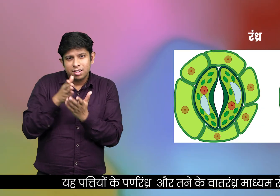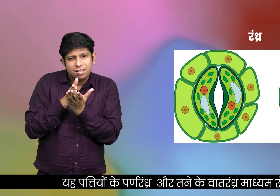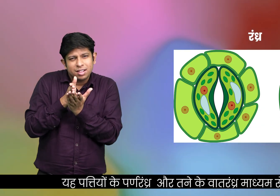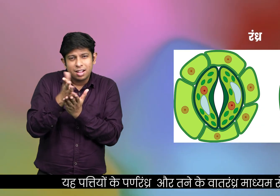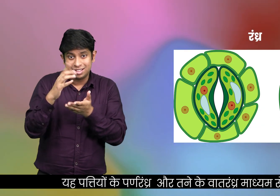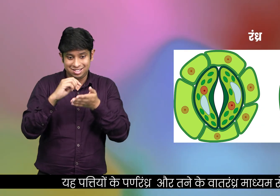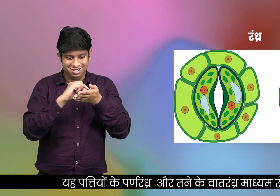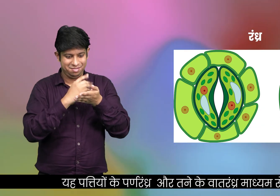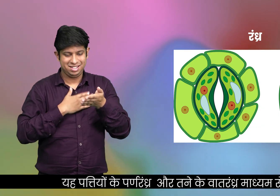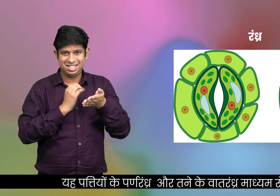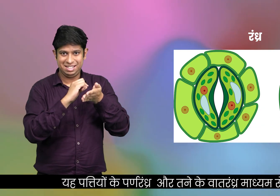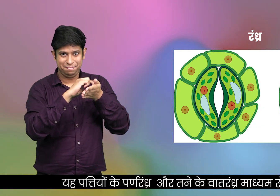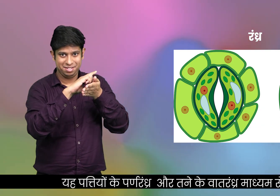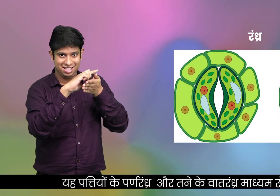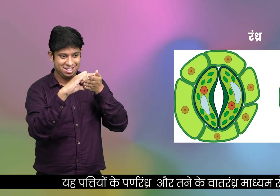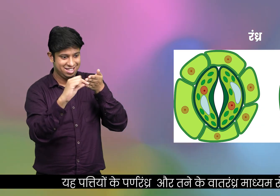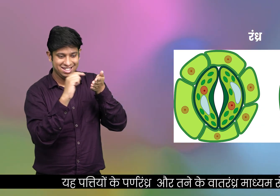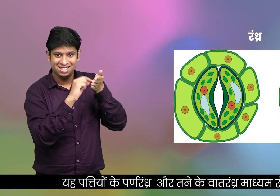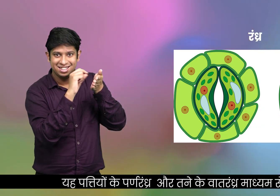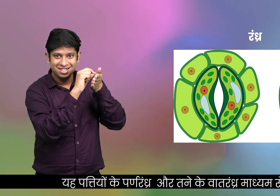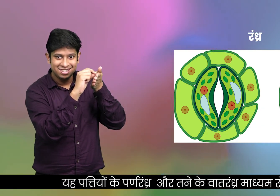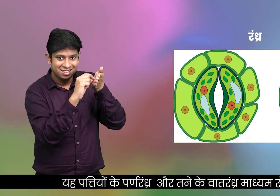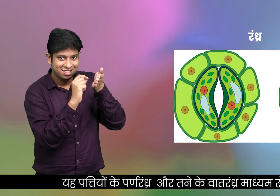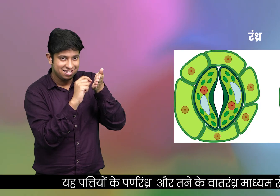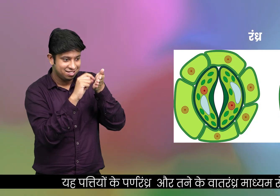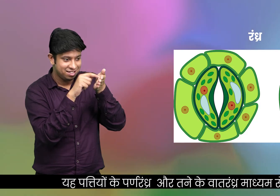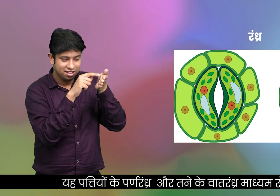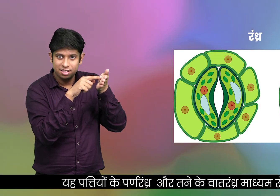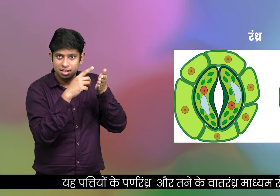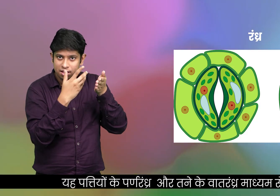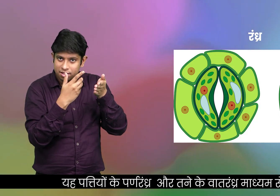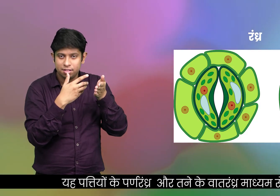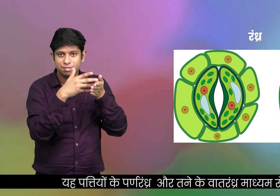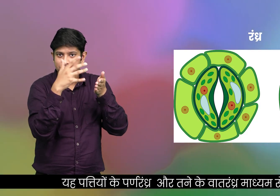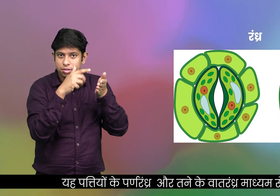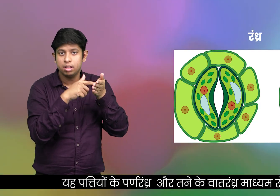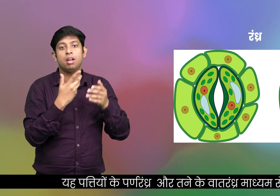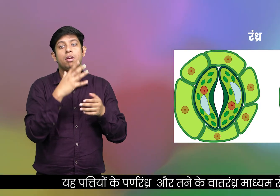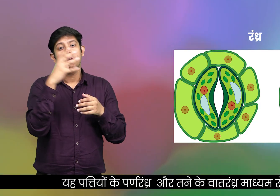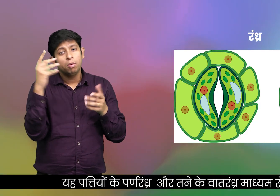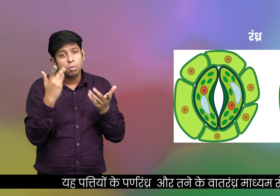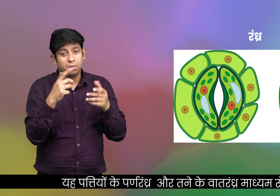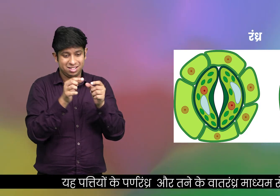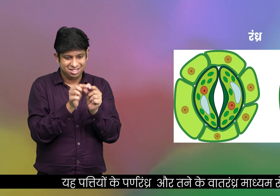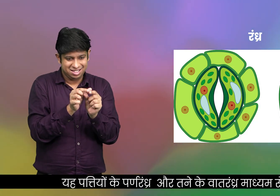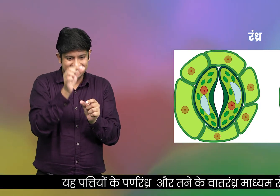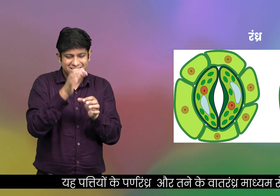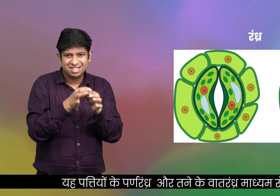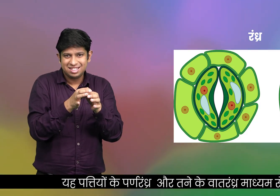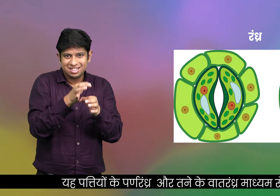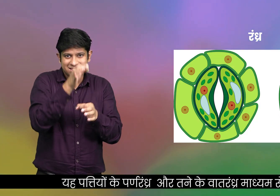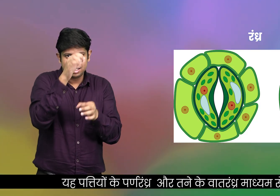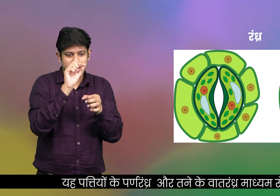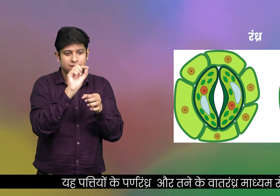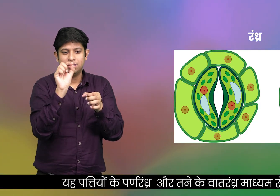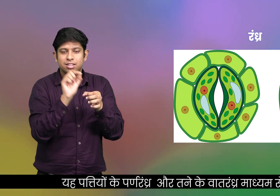के पर्णरंध्र और तनों के वात रंध्र माध्यम से बाहर निकलते हैं।